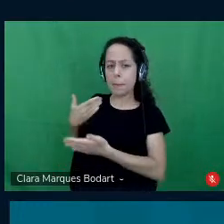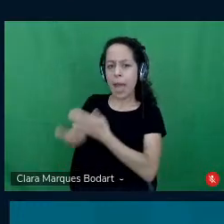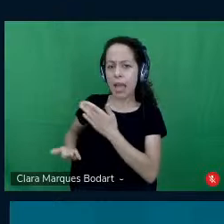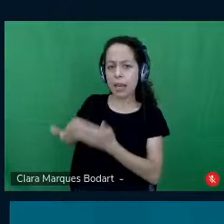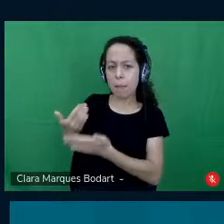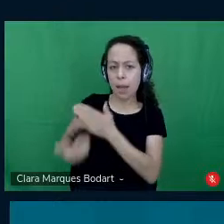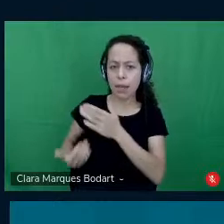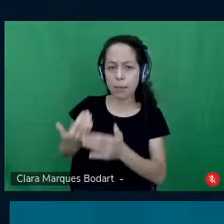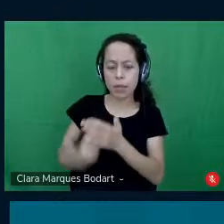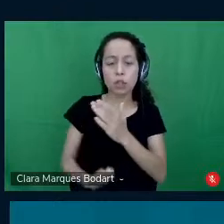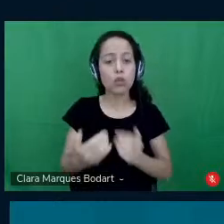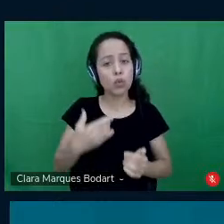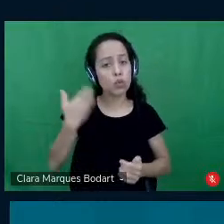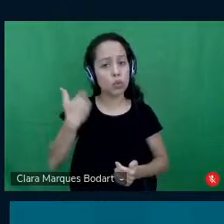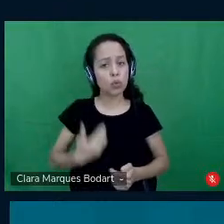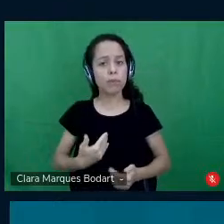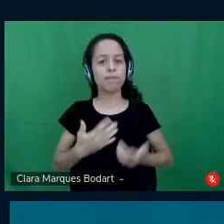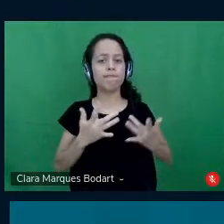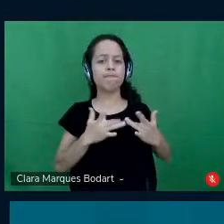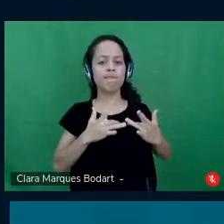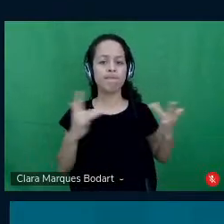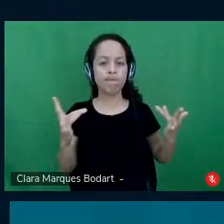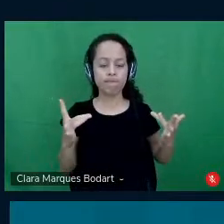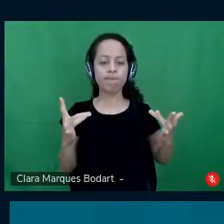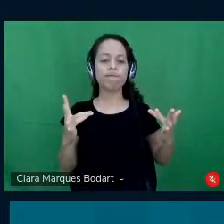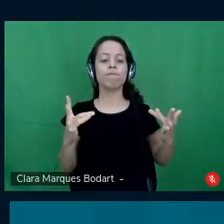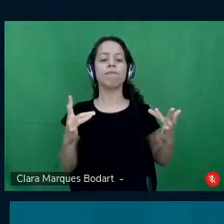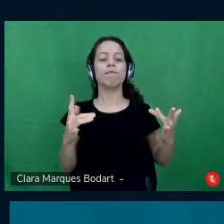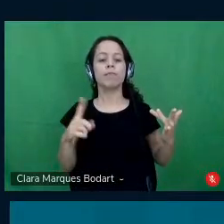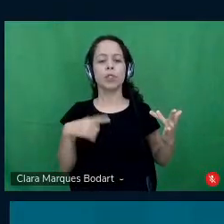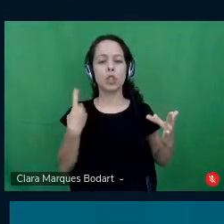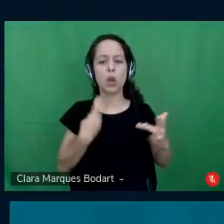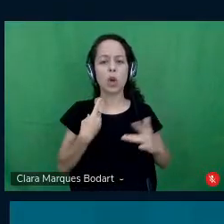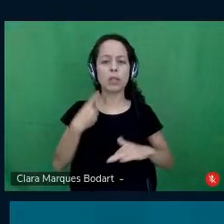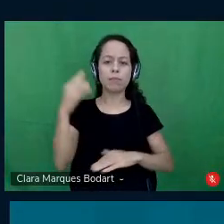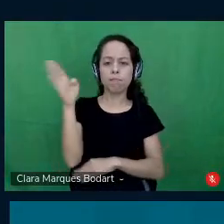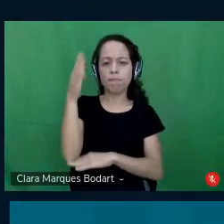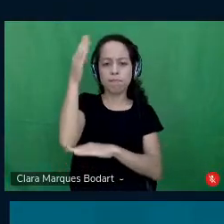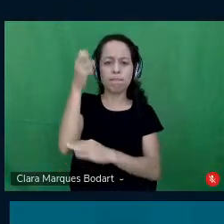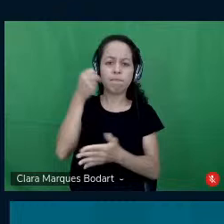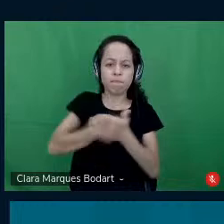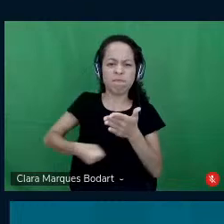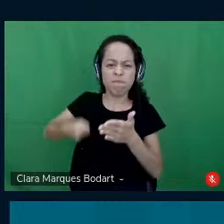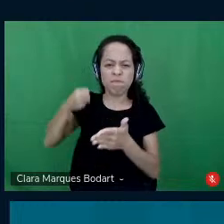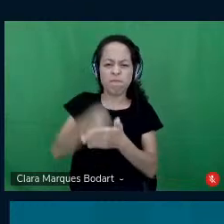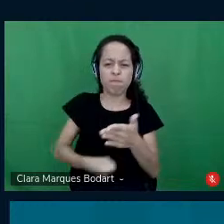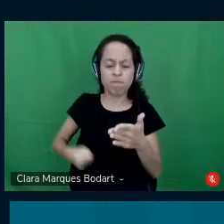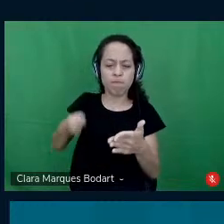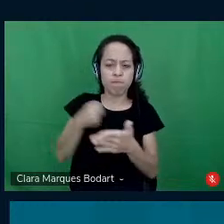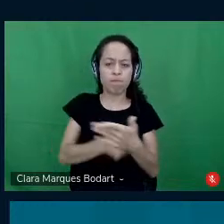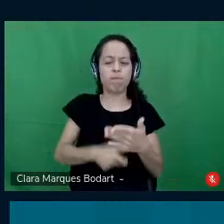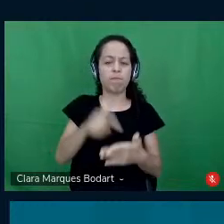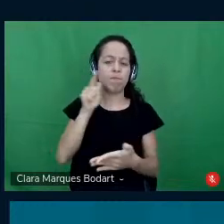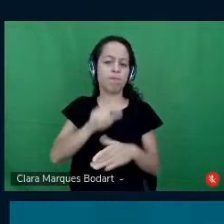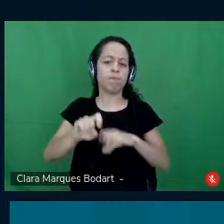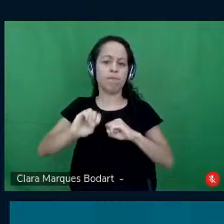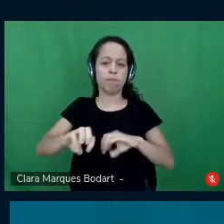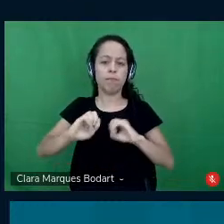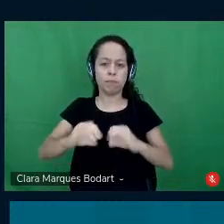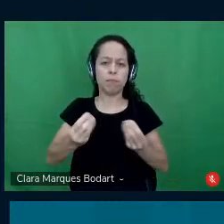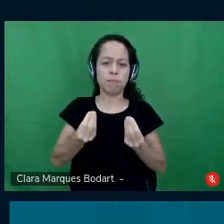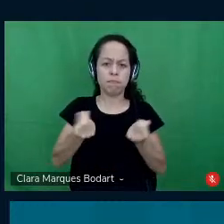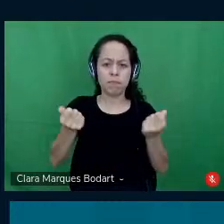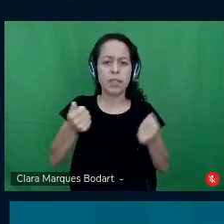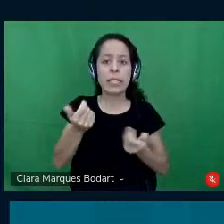e novamente erguer aí a nossa bandeira em defesa intransigente da qualidade do